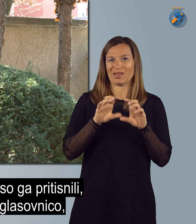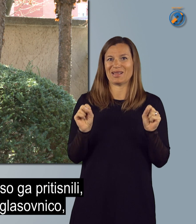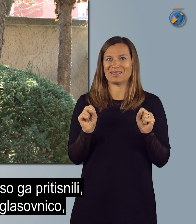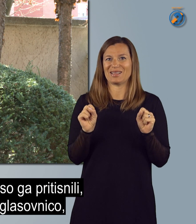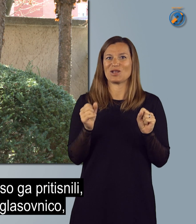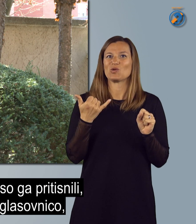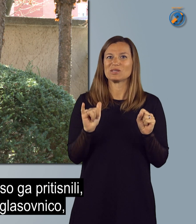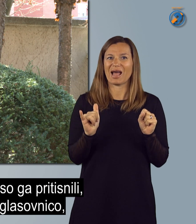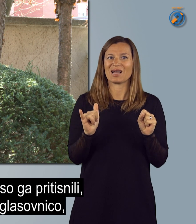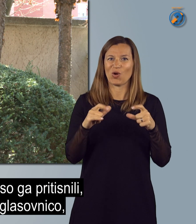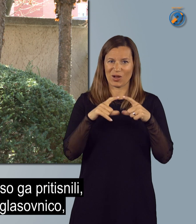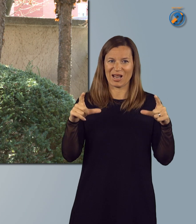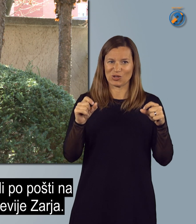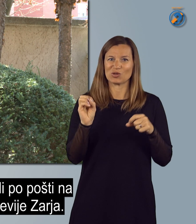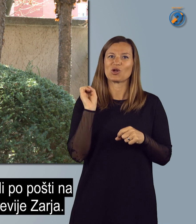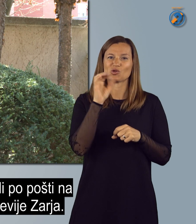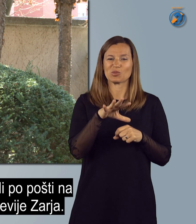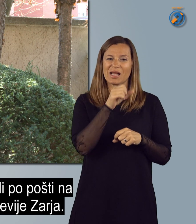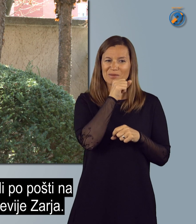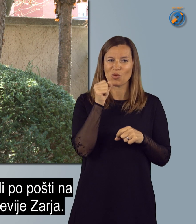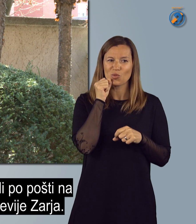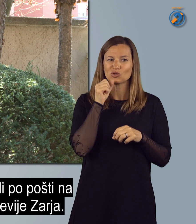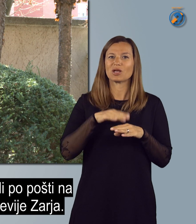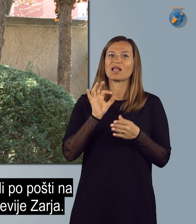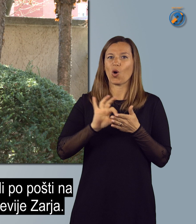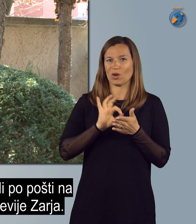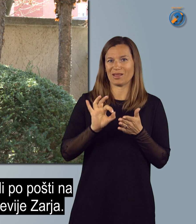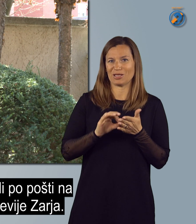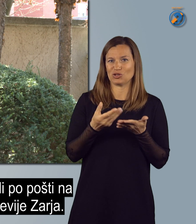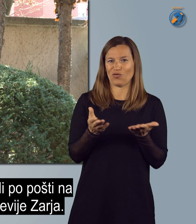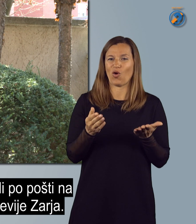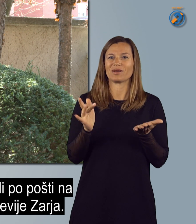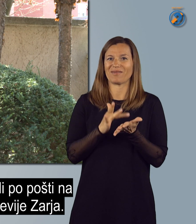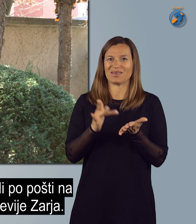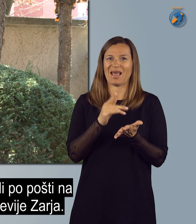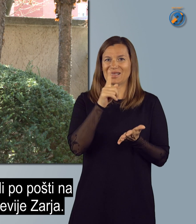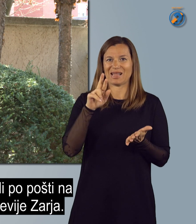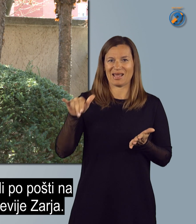in vsako glasovnico, ki so jo poslali po pošti na uredništvo revije Zarja.